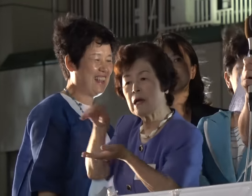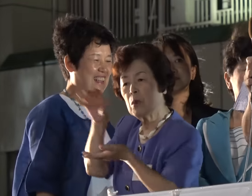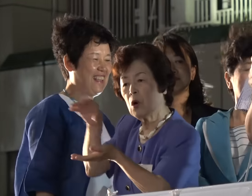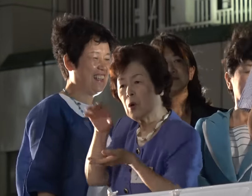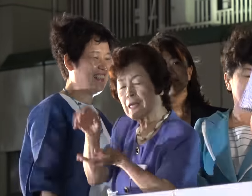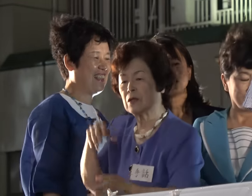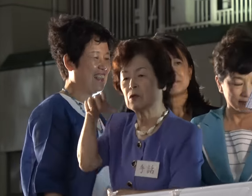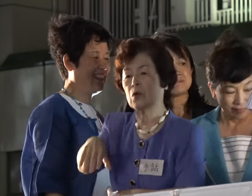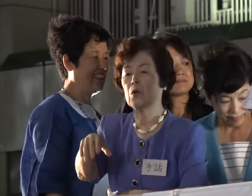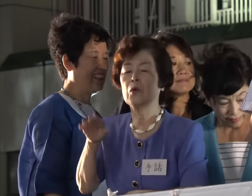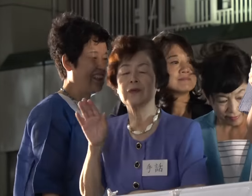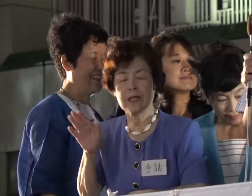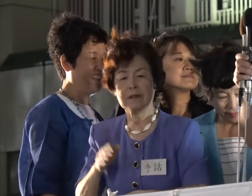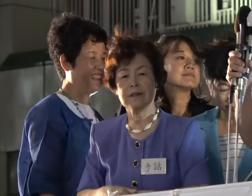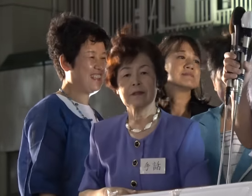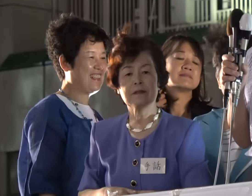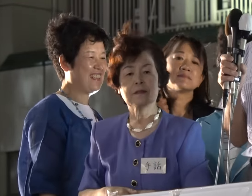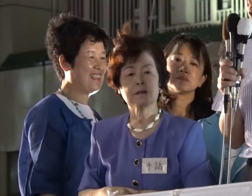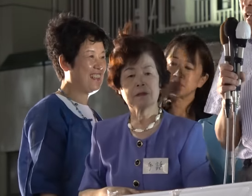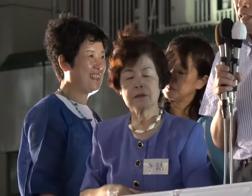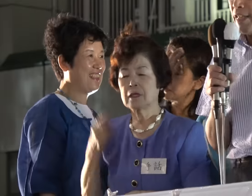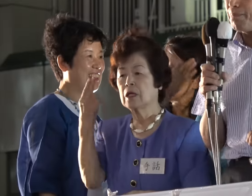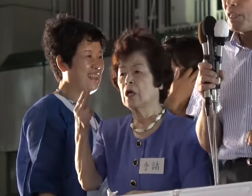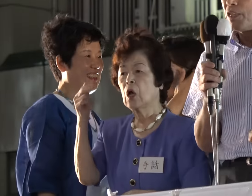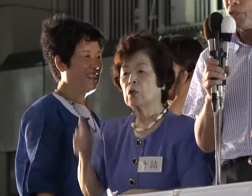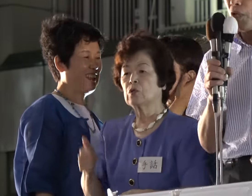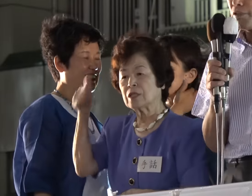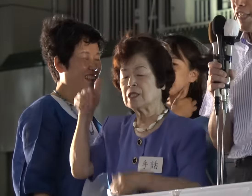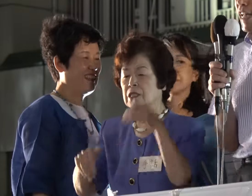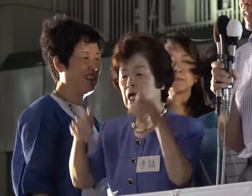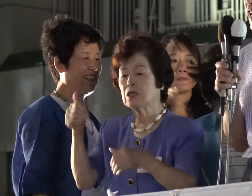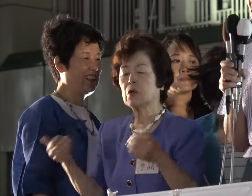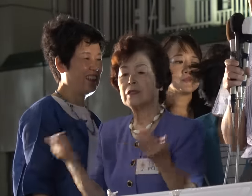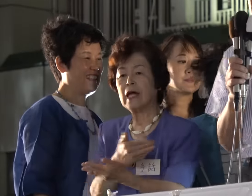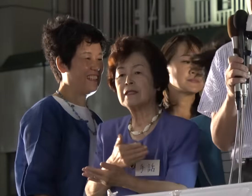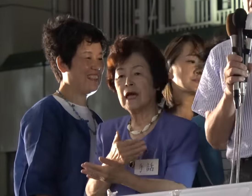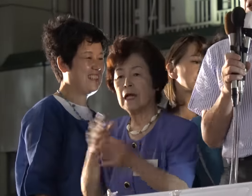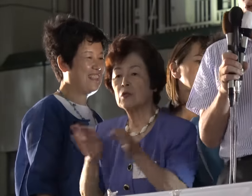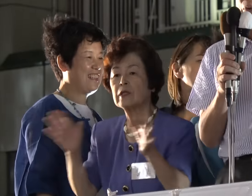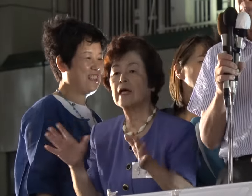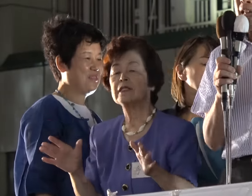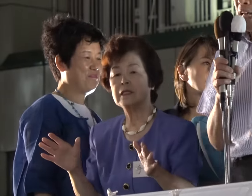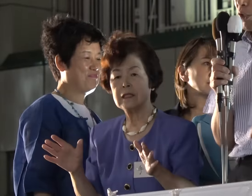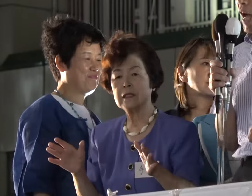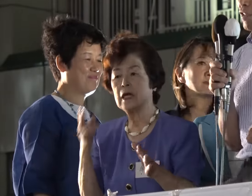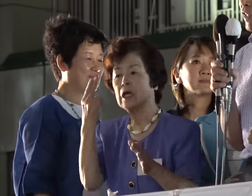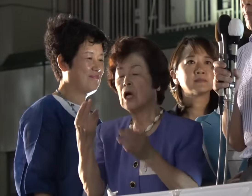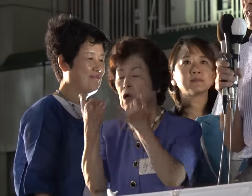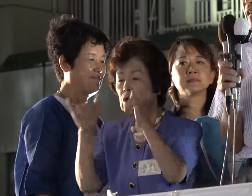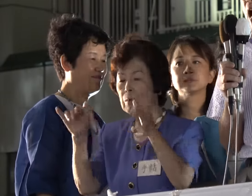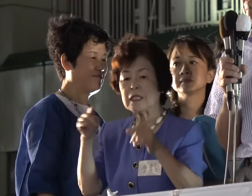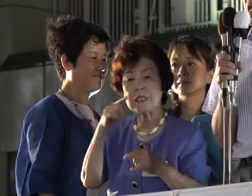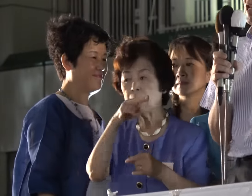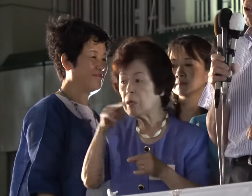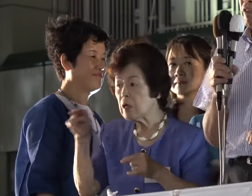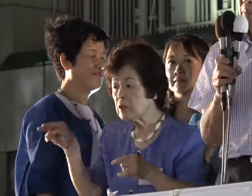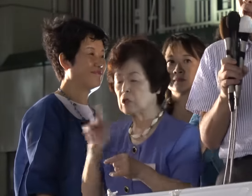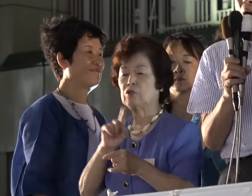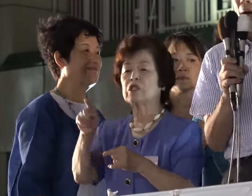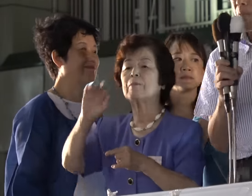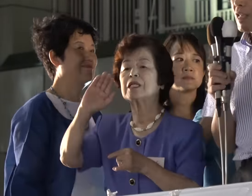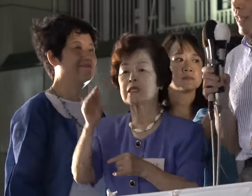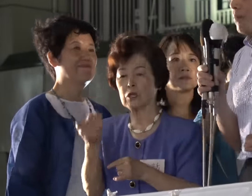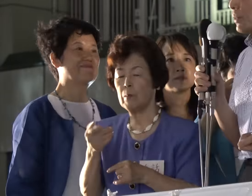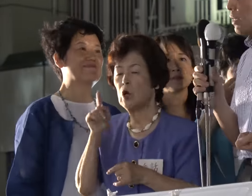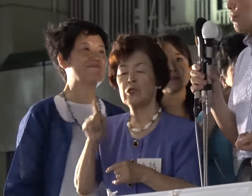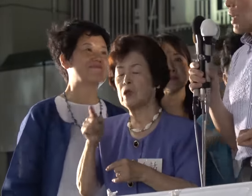。都知事選挙になって途端に取ってつけたように都民目線とか言っていますが、そんなもの